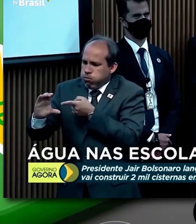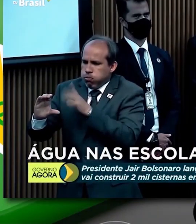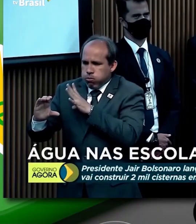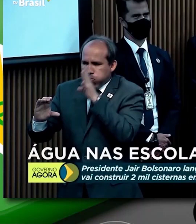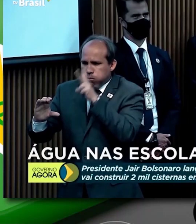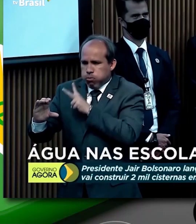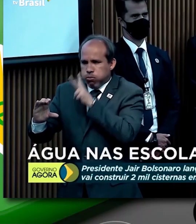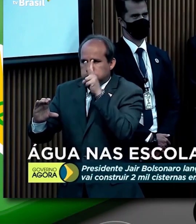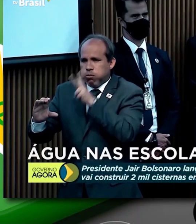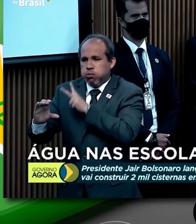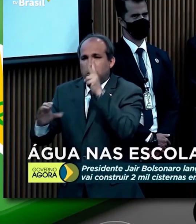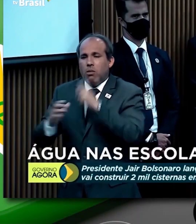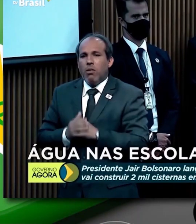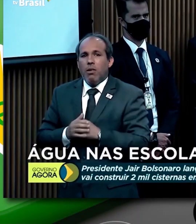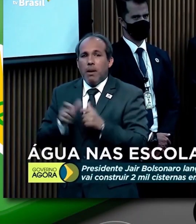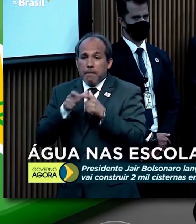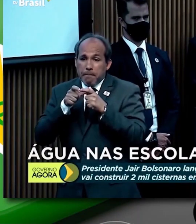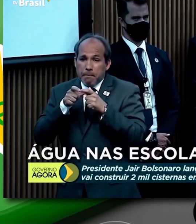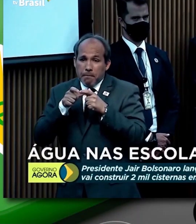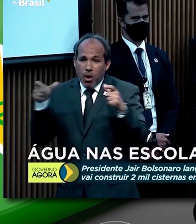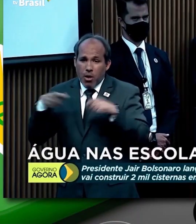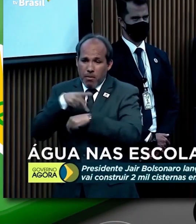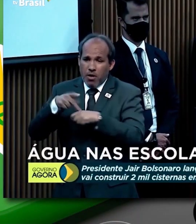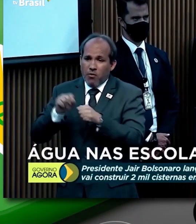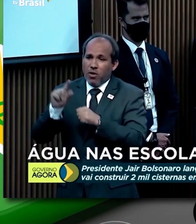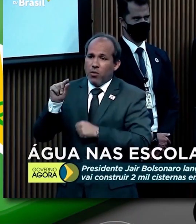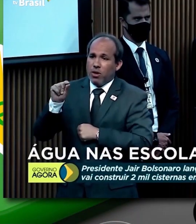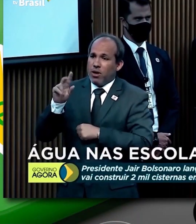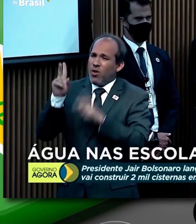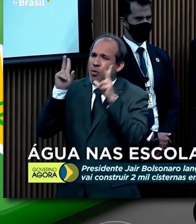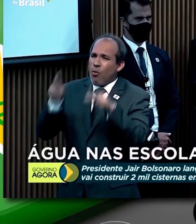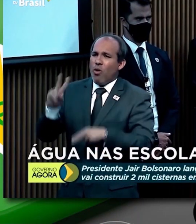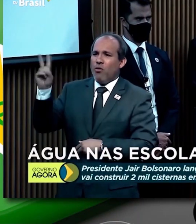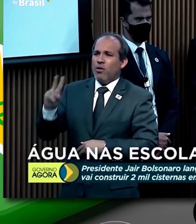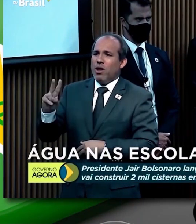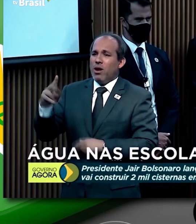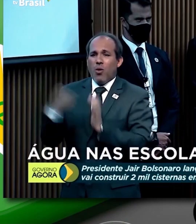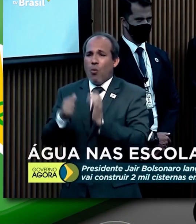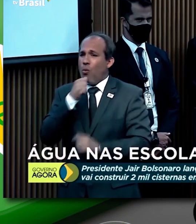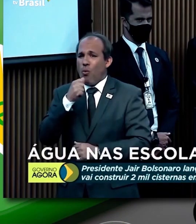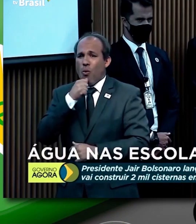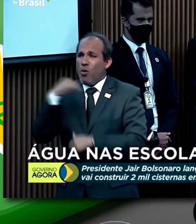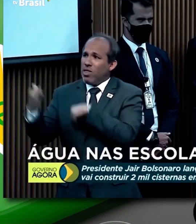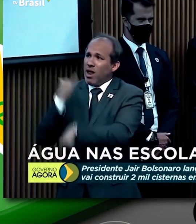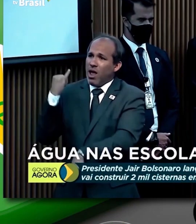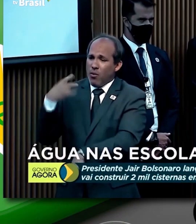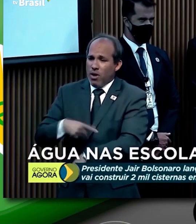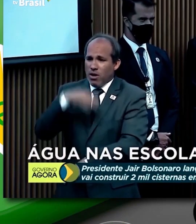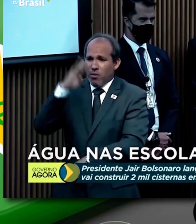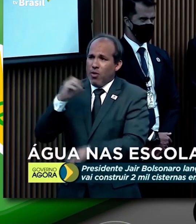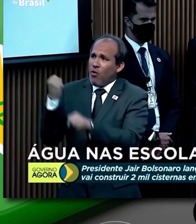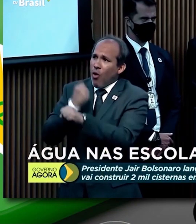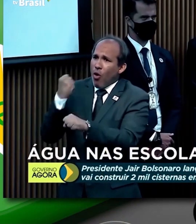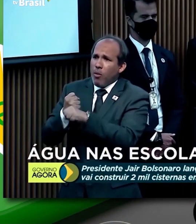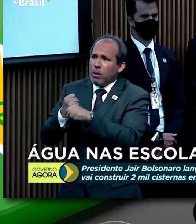que a maioria dos países pelo menos fazer no momento com a Venezuela não paga nada Olá pessoal